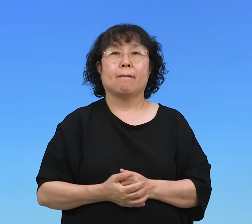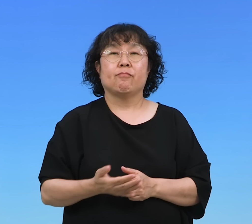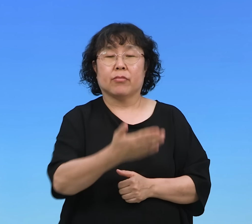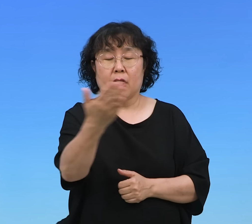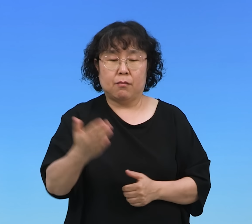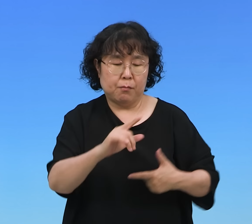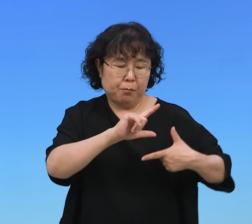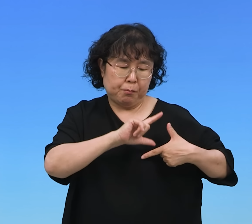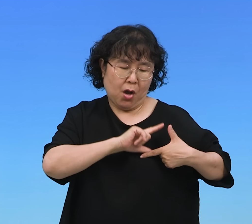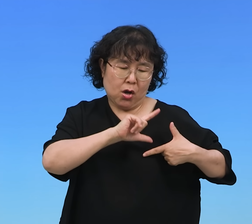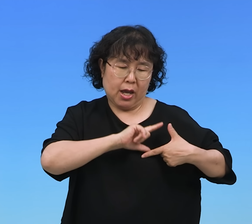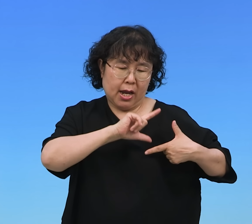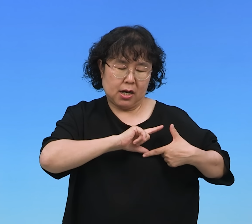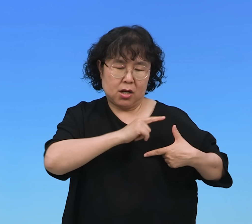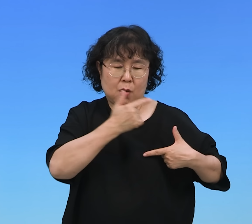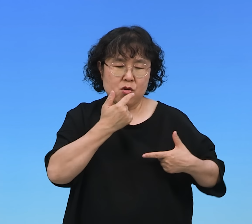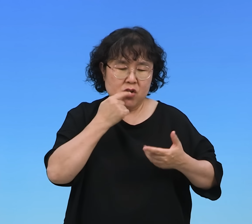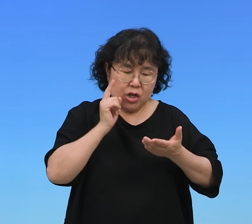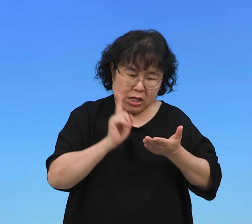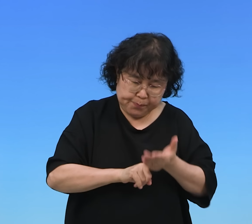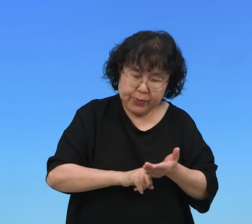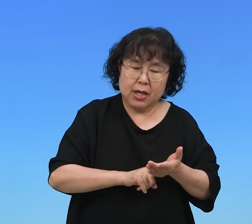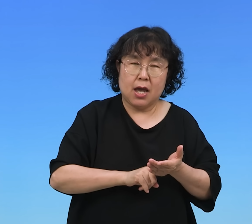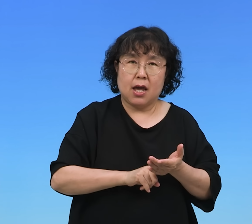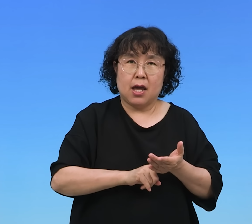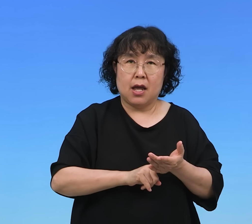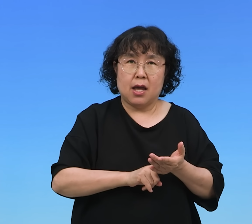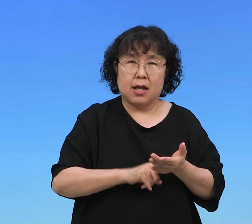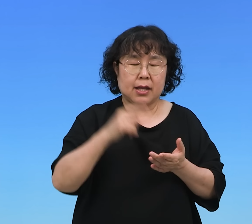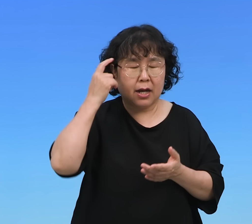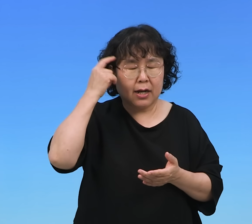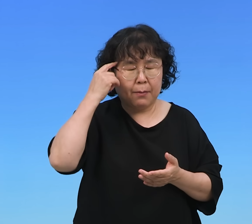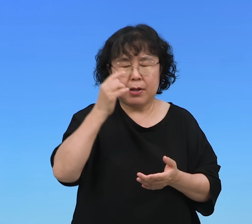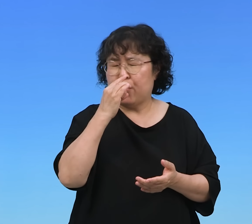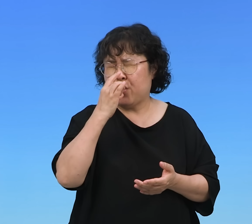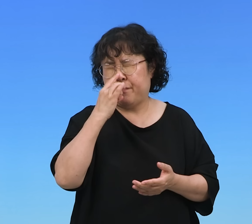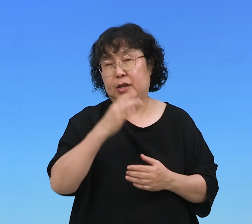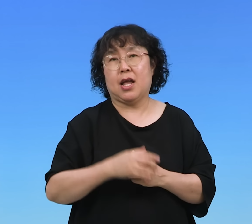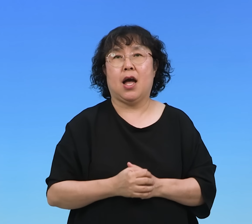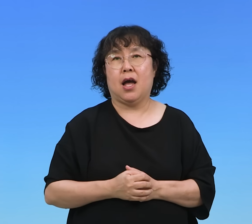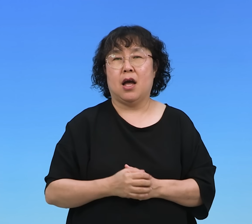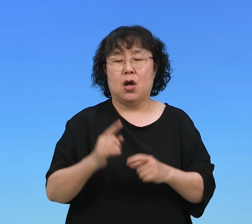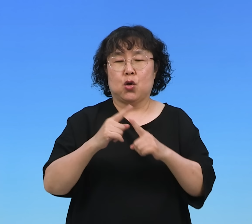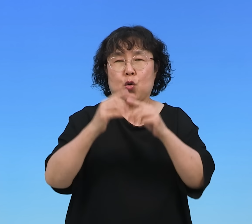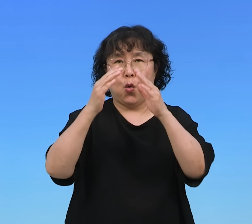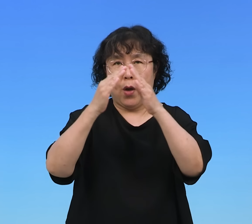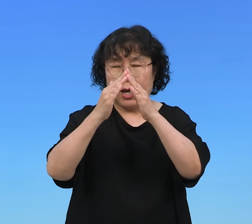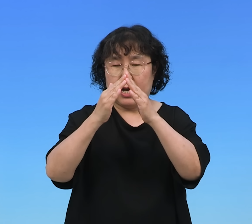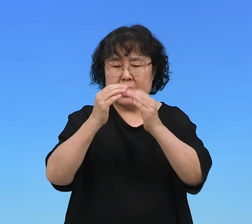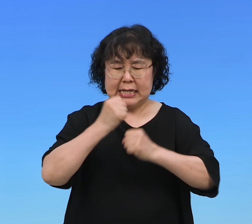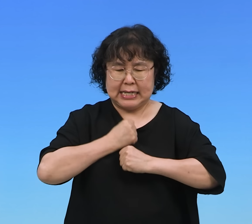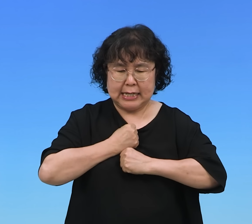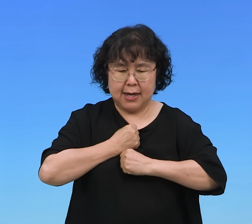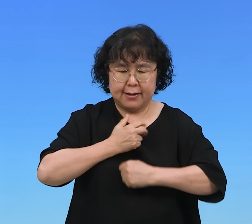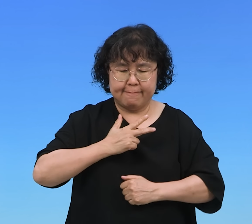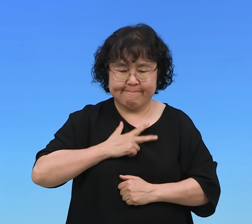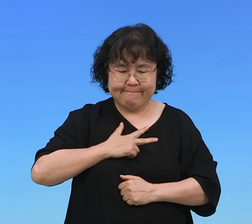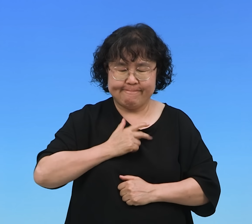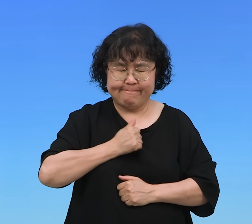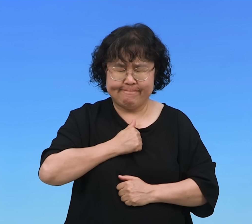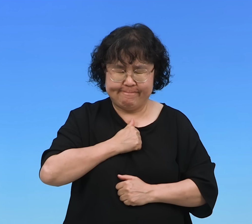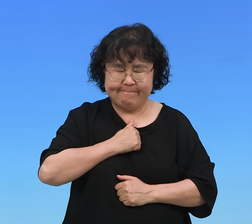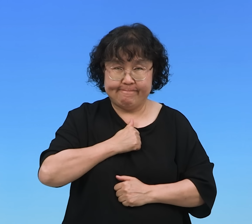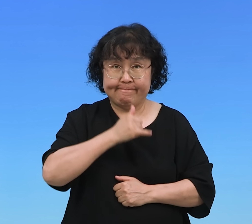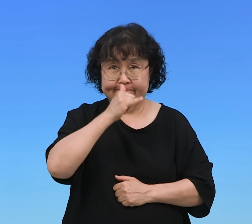명예를 너무 쉽게 엿바깥 먹어버리는 이런 행동을 하고 있지 않은지, 교회가 지켜야 될 자존심이 있지 않습니까?